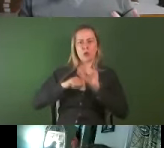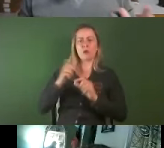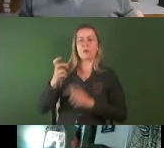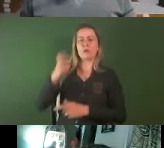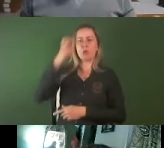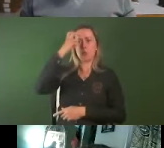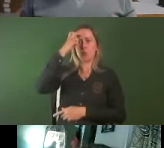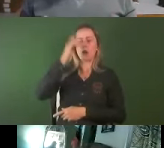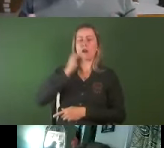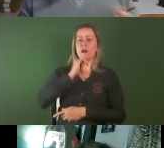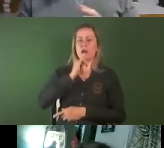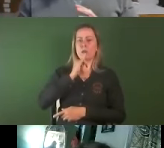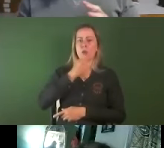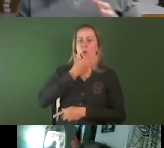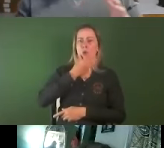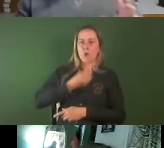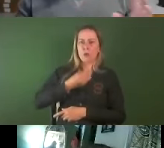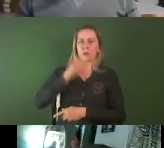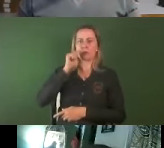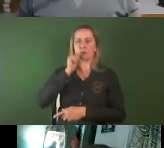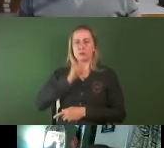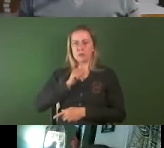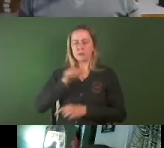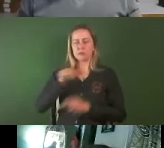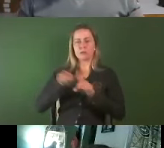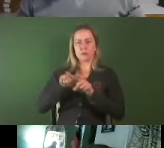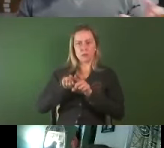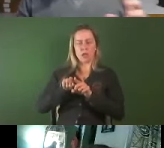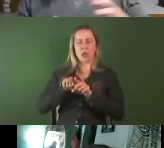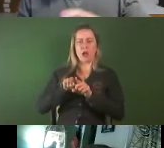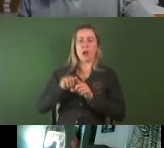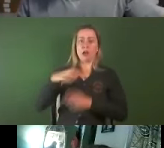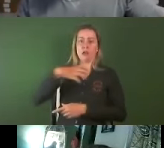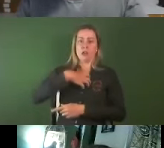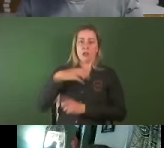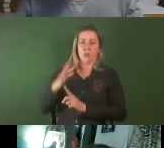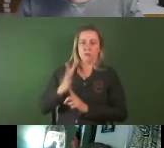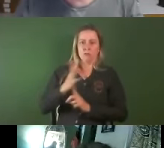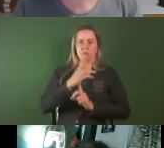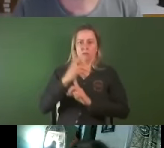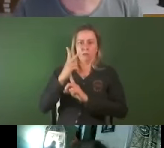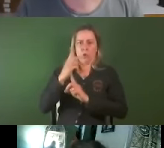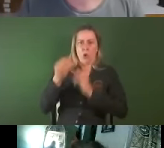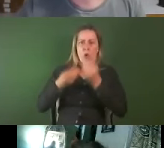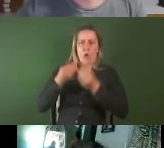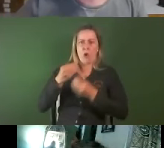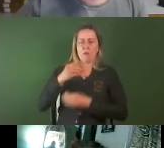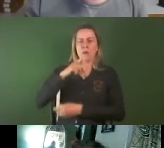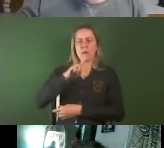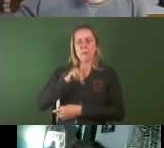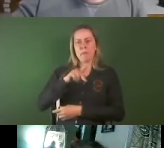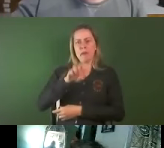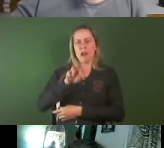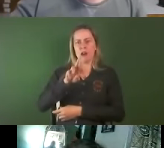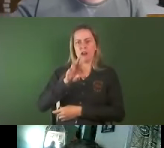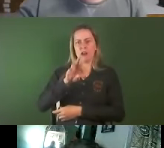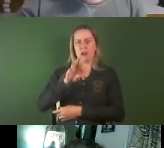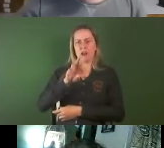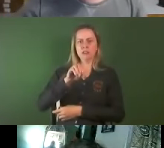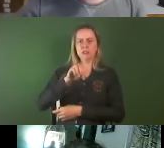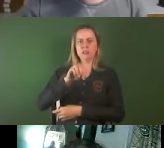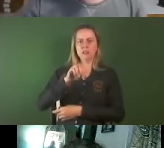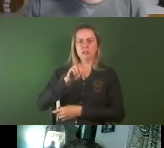da questão do homem, da mulher, da performance, e eu vou mostrar algumas coisas para vocês aqui, e havendo